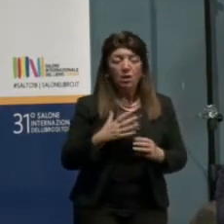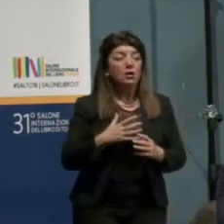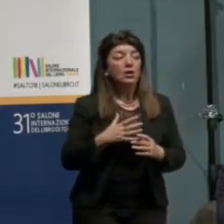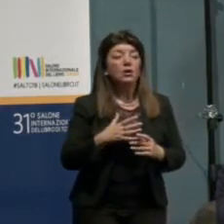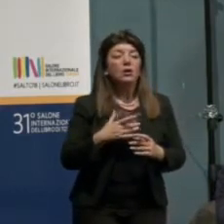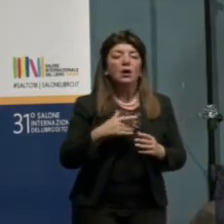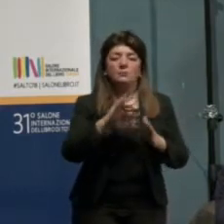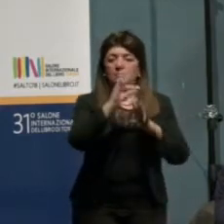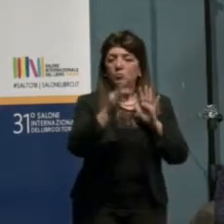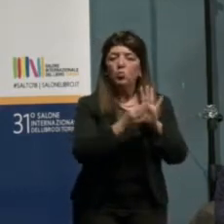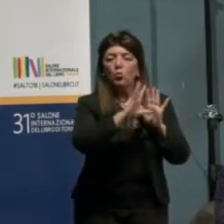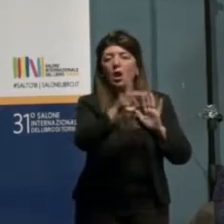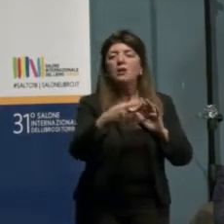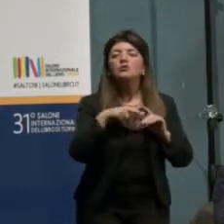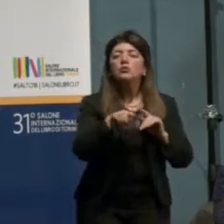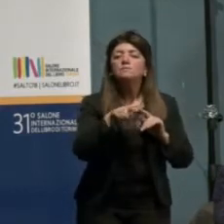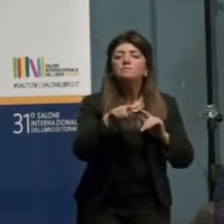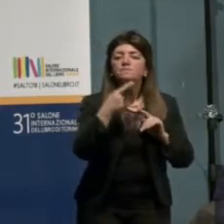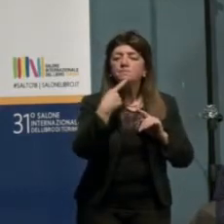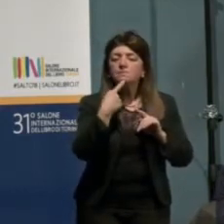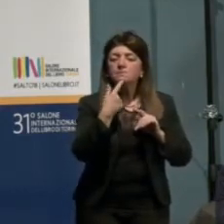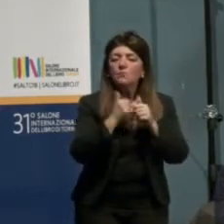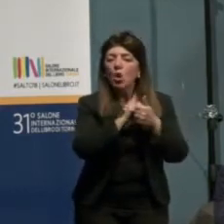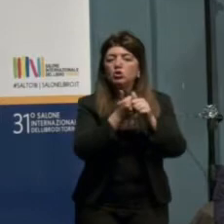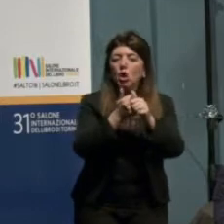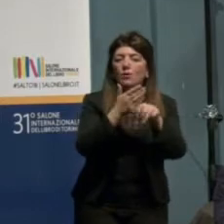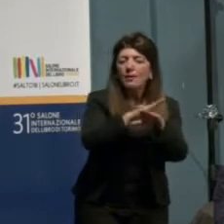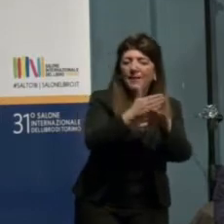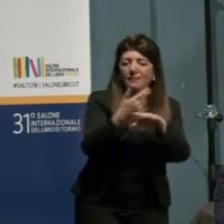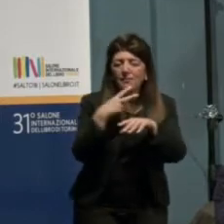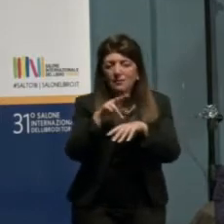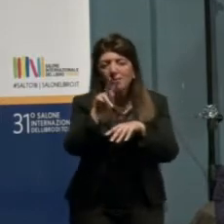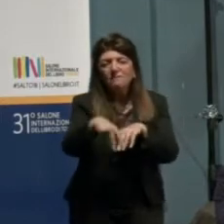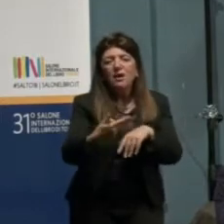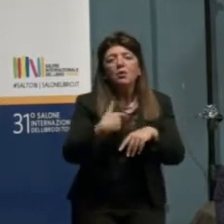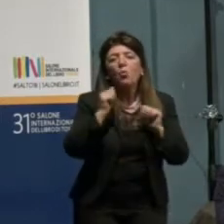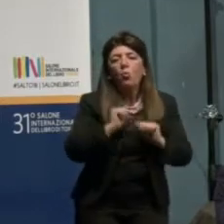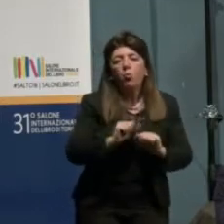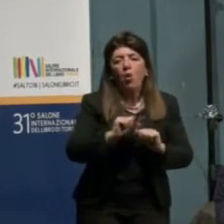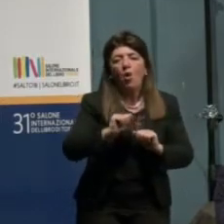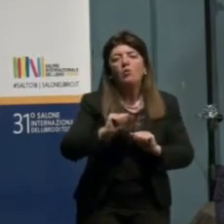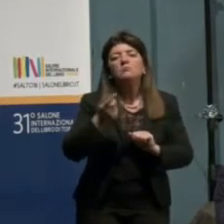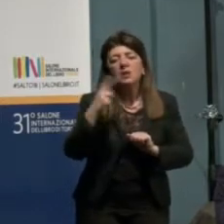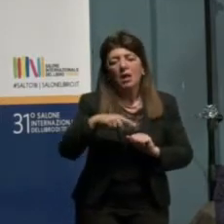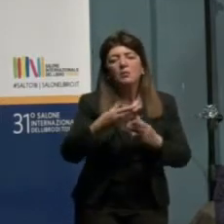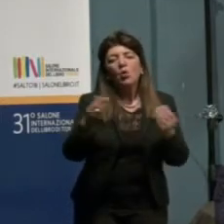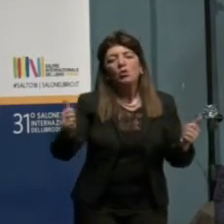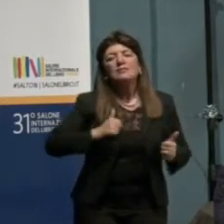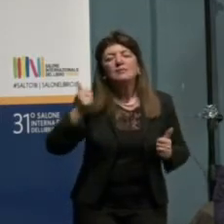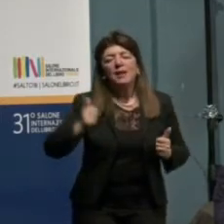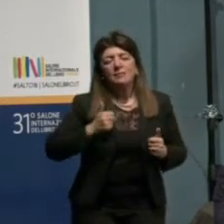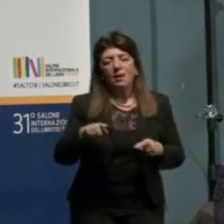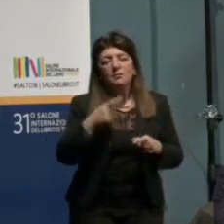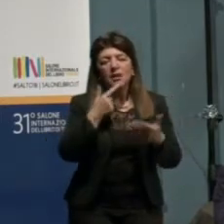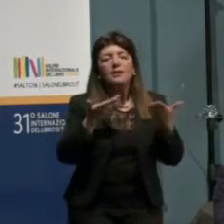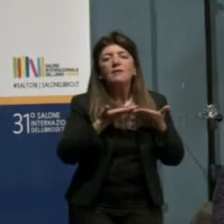ecco la scorta mediatica quindi può essere molto indipendente invito